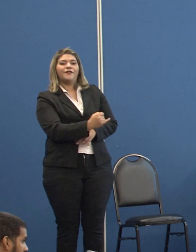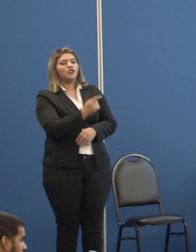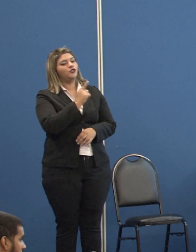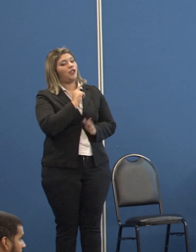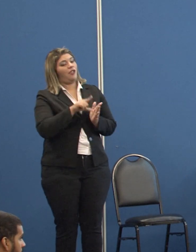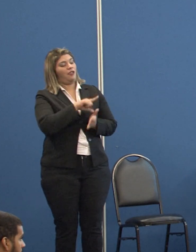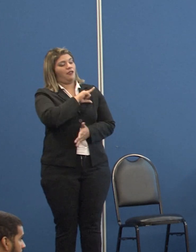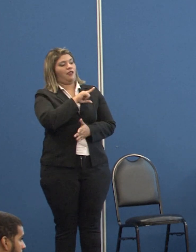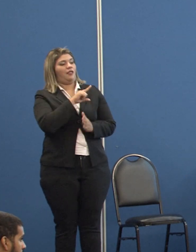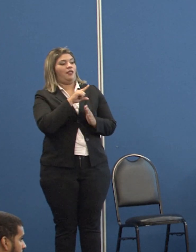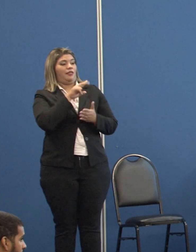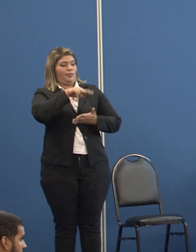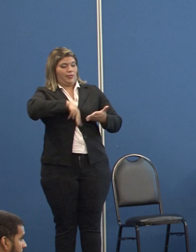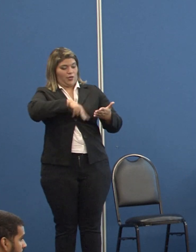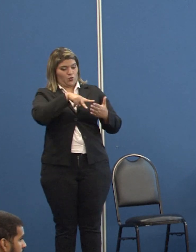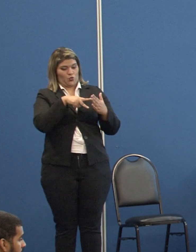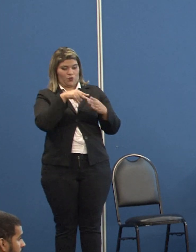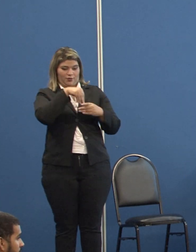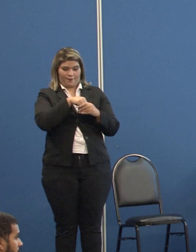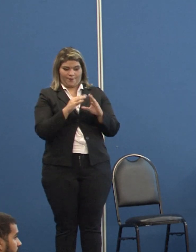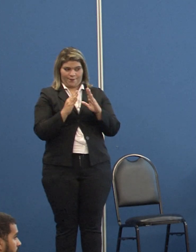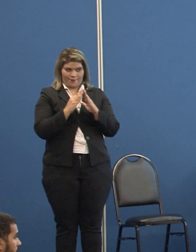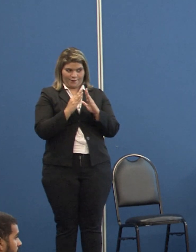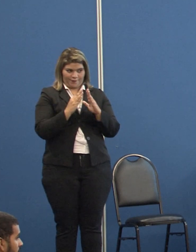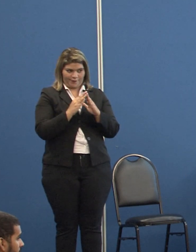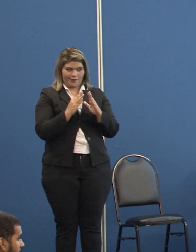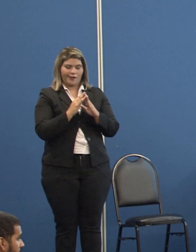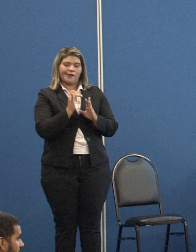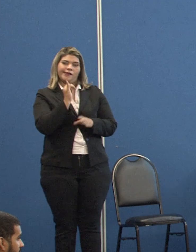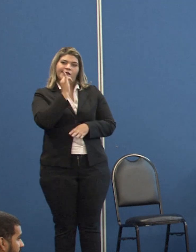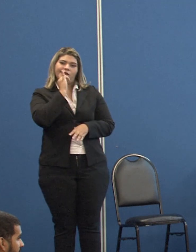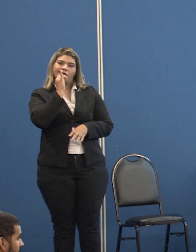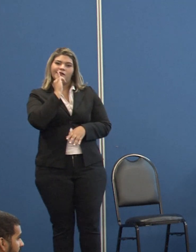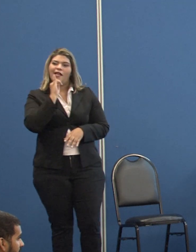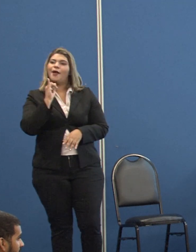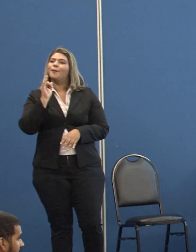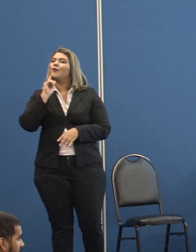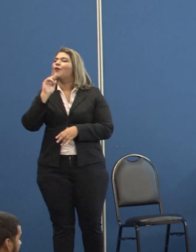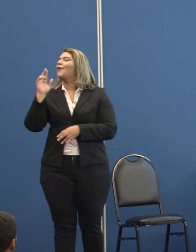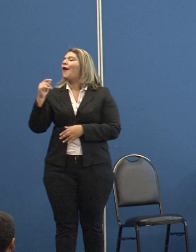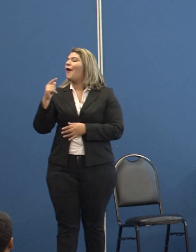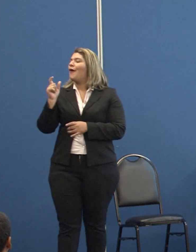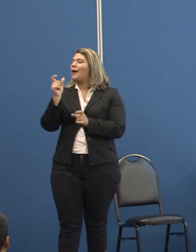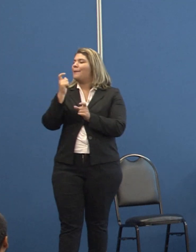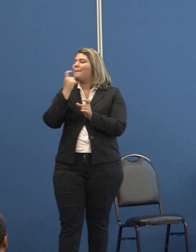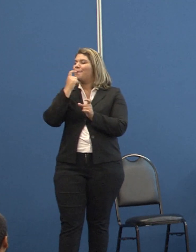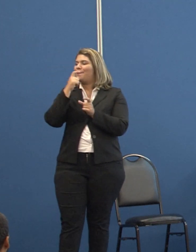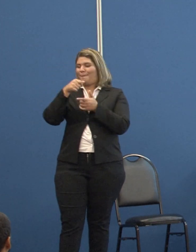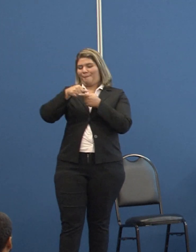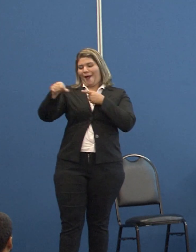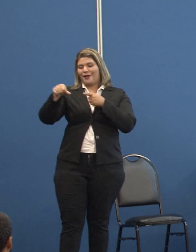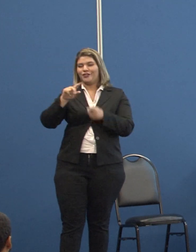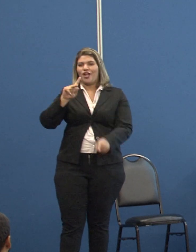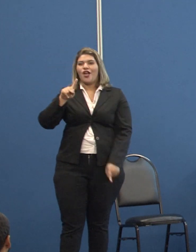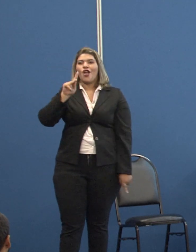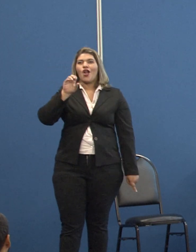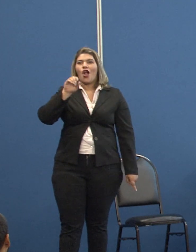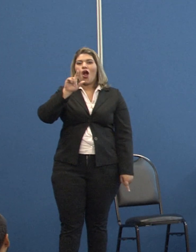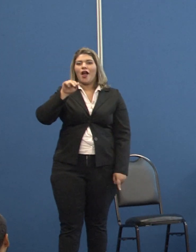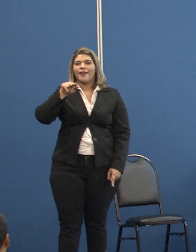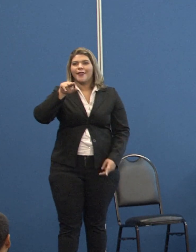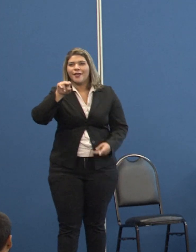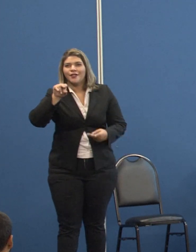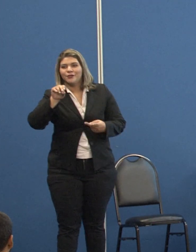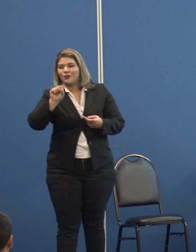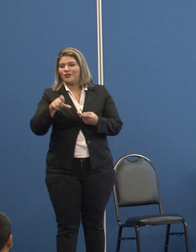casa, né? Você pode usa colina, usa Oral-B, né? Na questão da pasta de dente, né? No sabonete, usa o Lux,